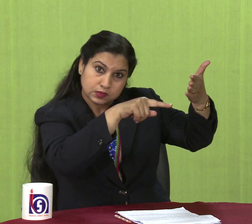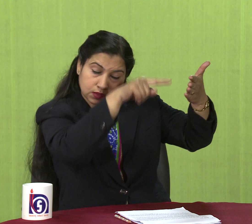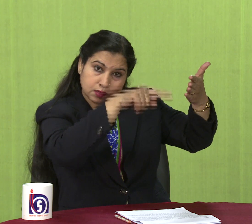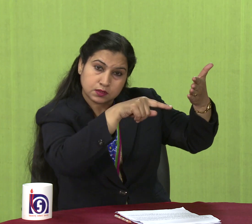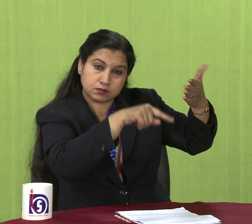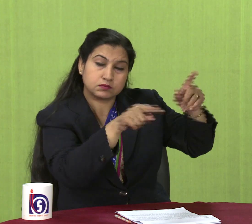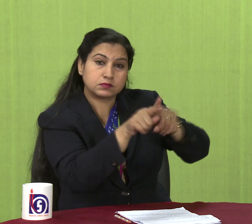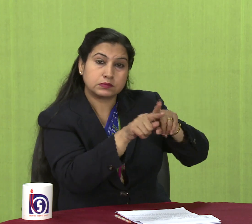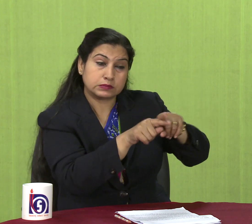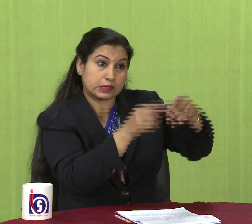दूसरे चरण में